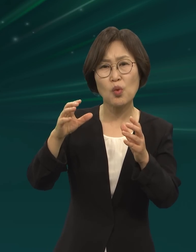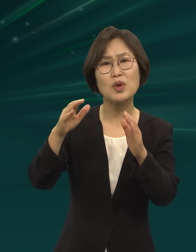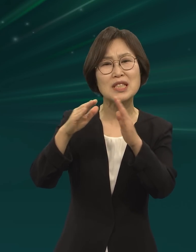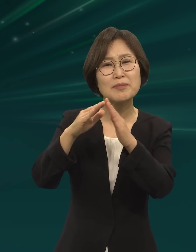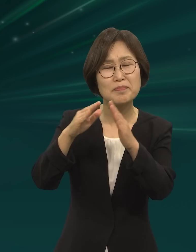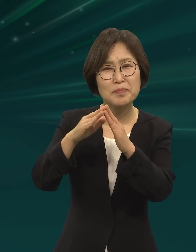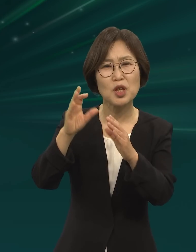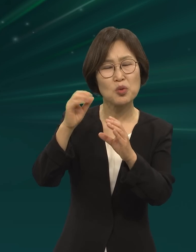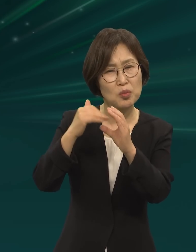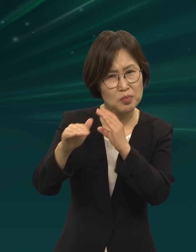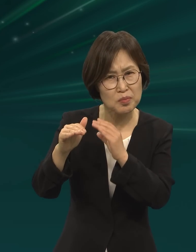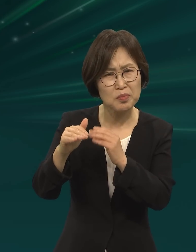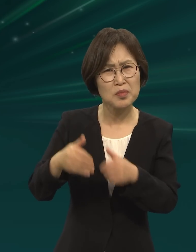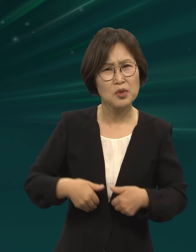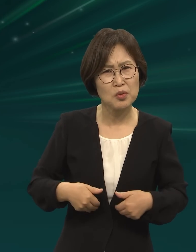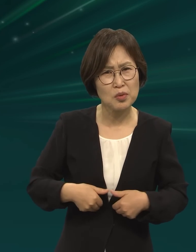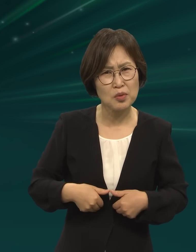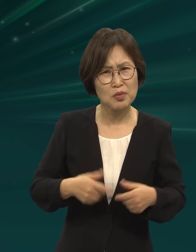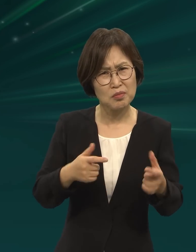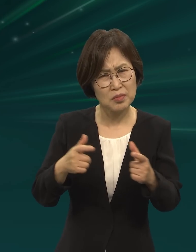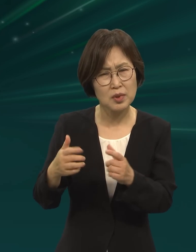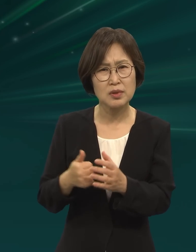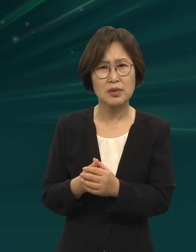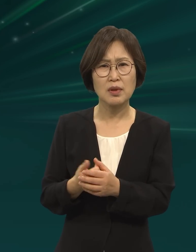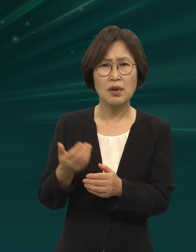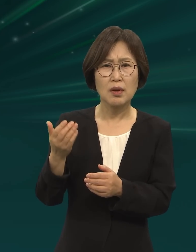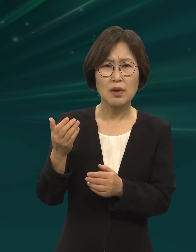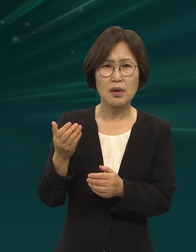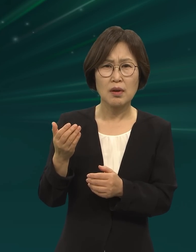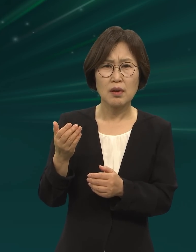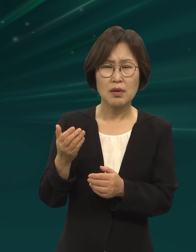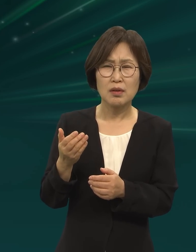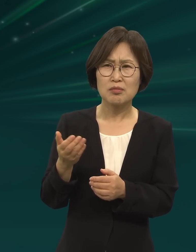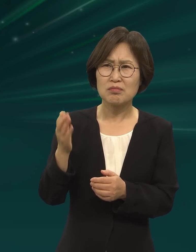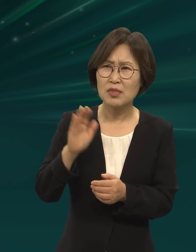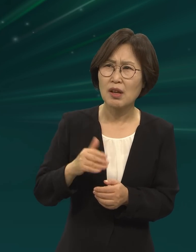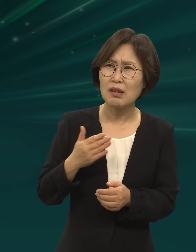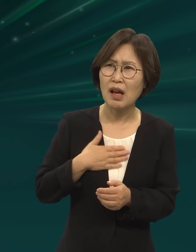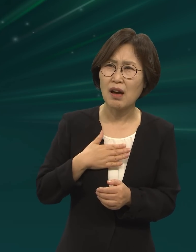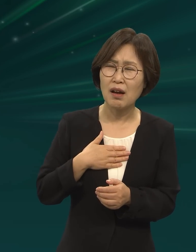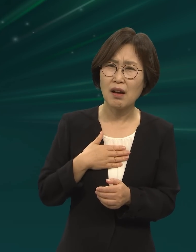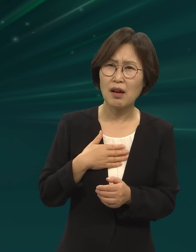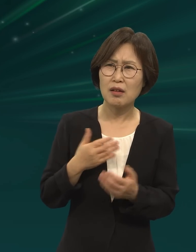그런데 하나님 앞에 원망하니까 하나님 저는 닭 잡으러 한국에 왔어요.